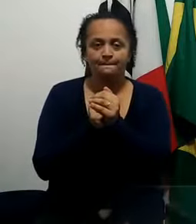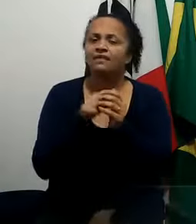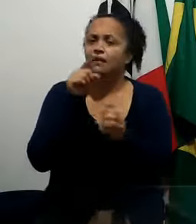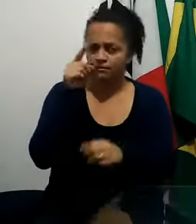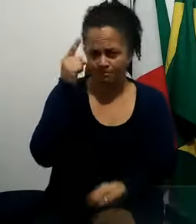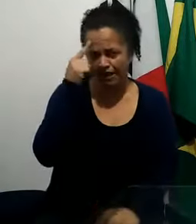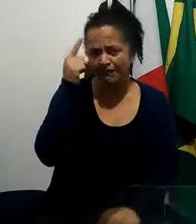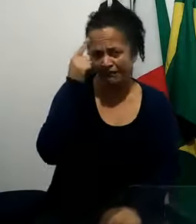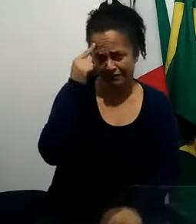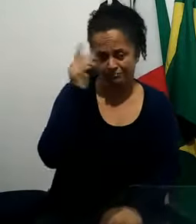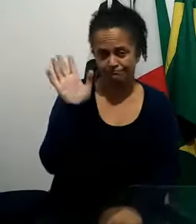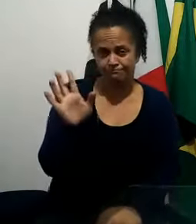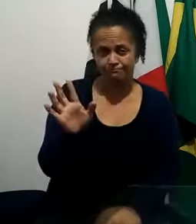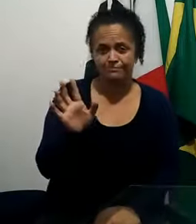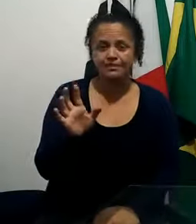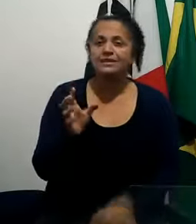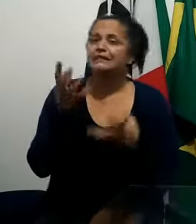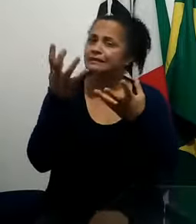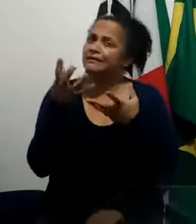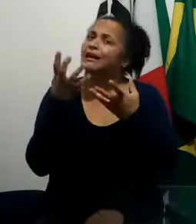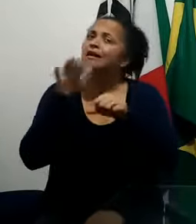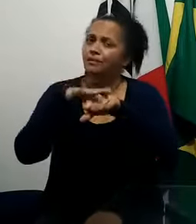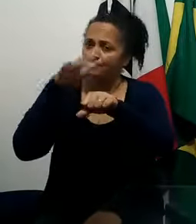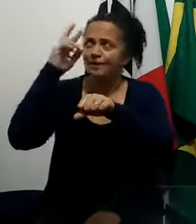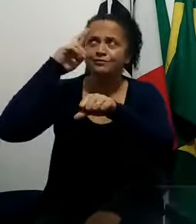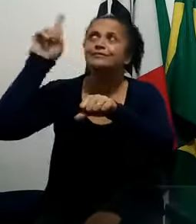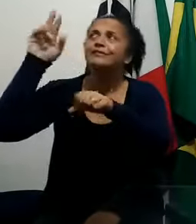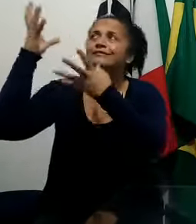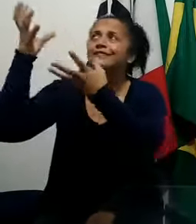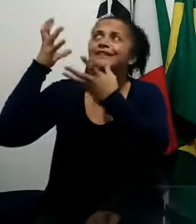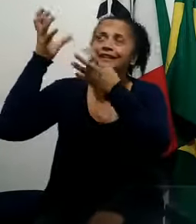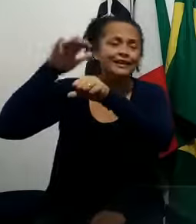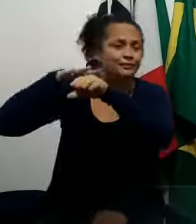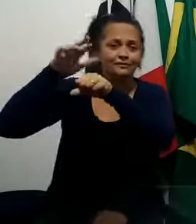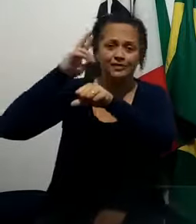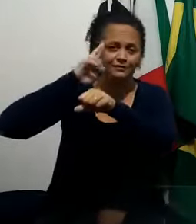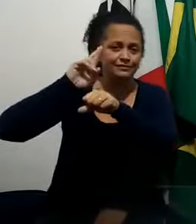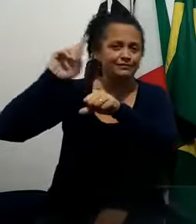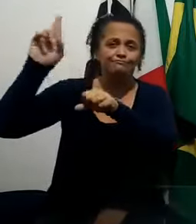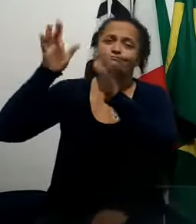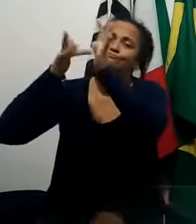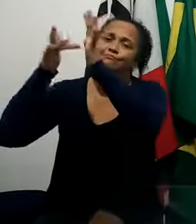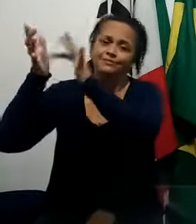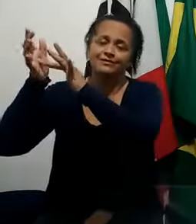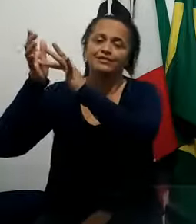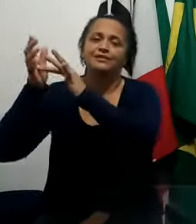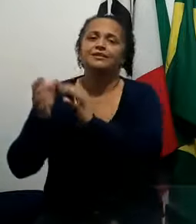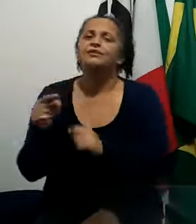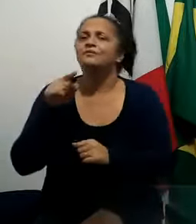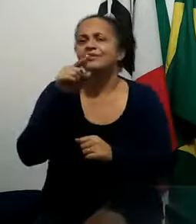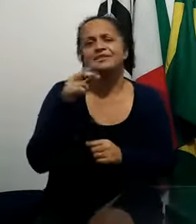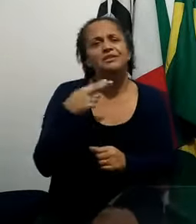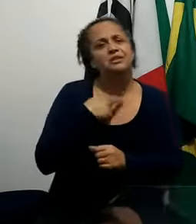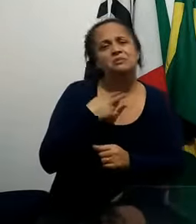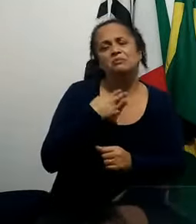em tudo isso, tá? Busca mais o Senhor, ame mais a Cristo. Não se conforme em viver